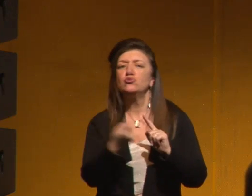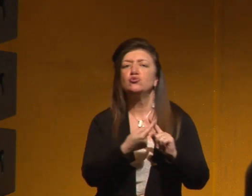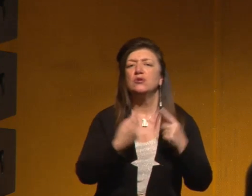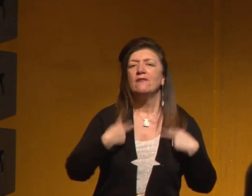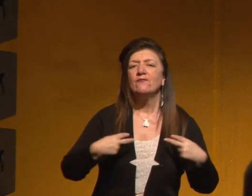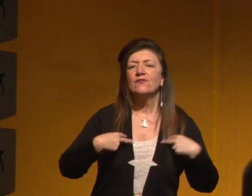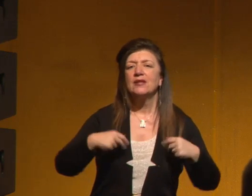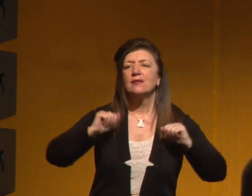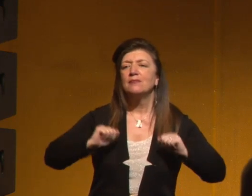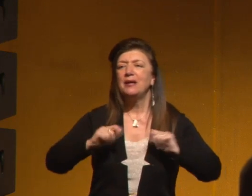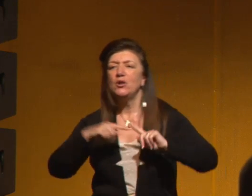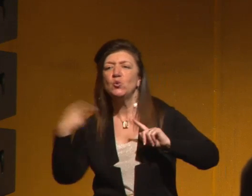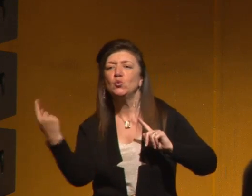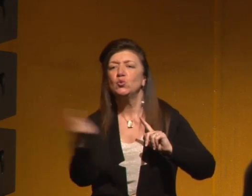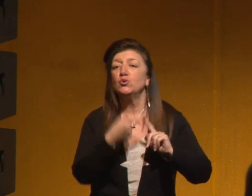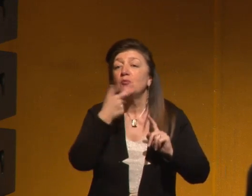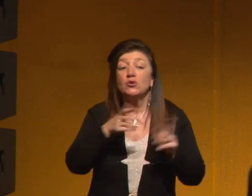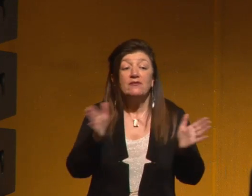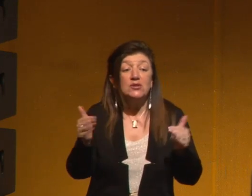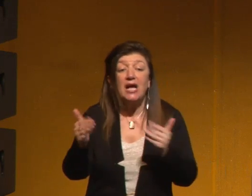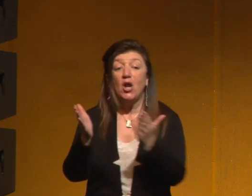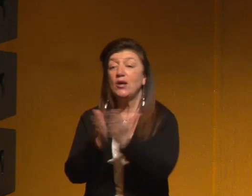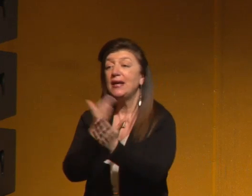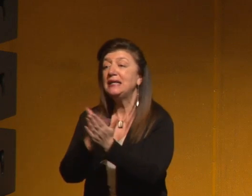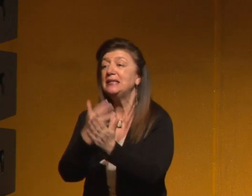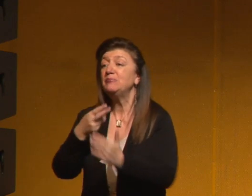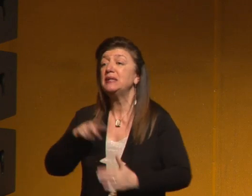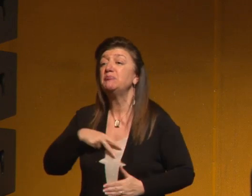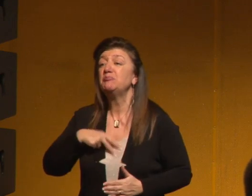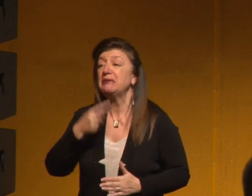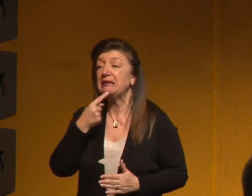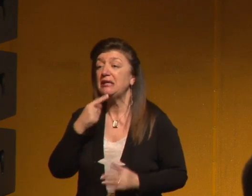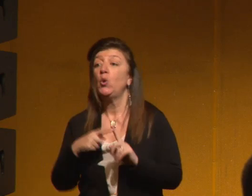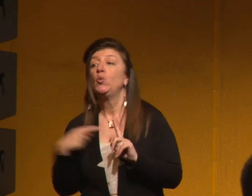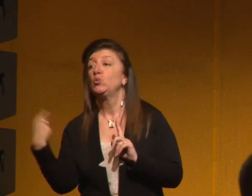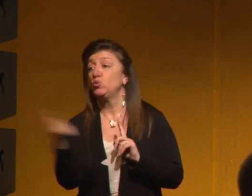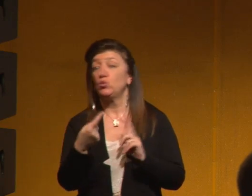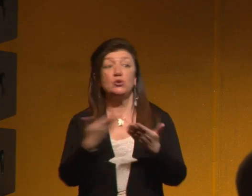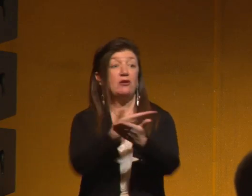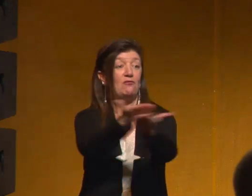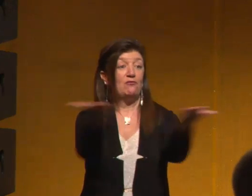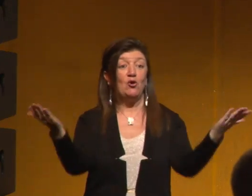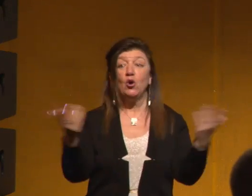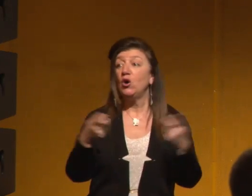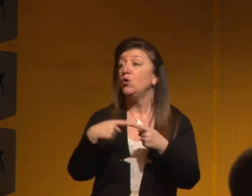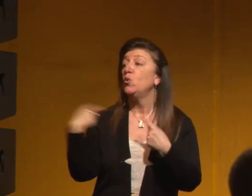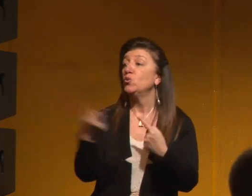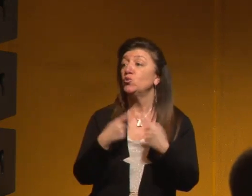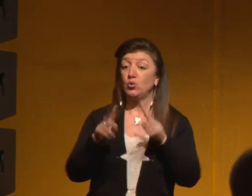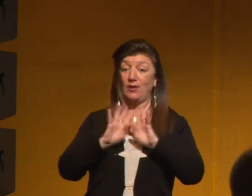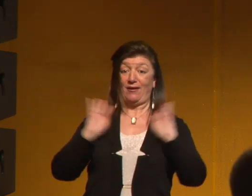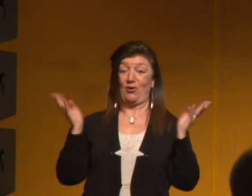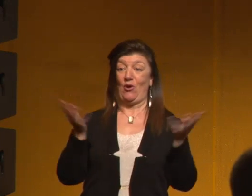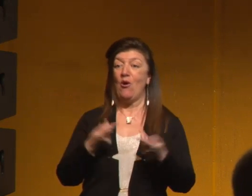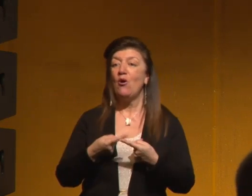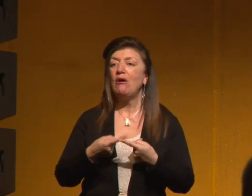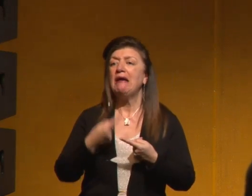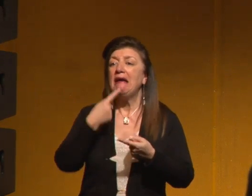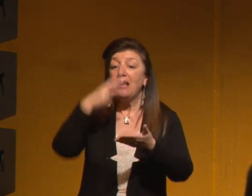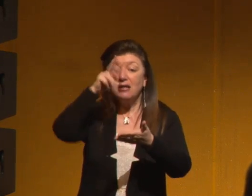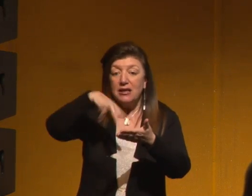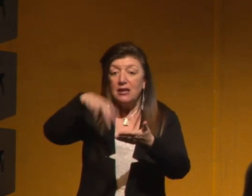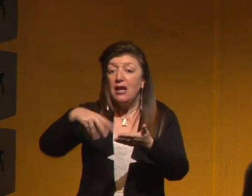libri la cultura sono di tutti noi sono di tutti voi chi non legge non sa perché si sta al mondo